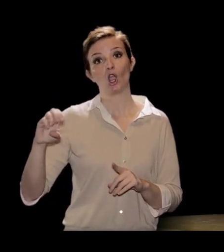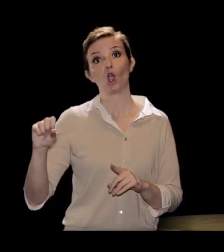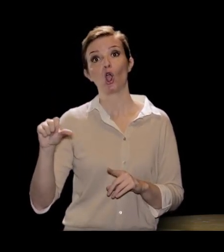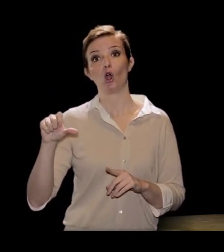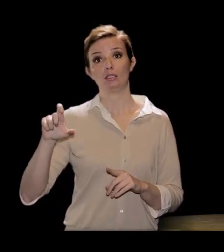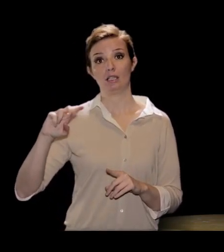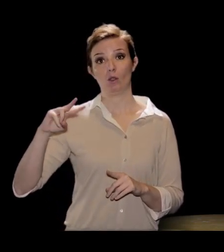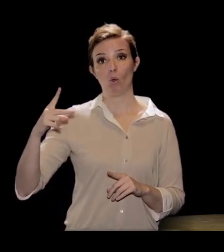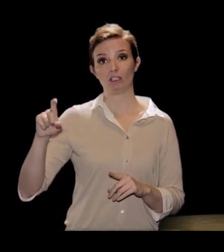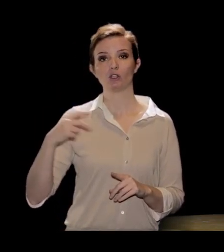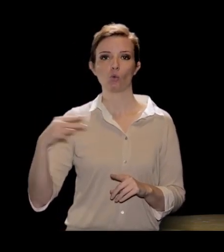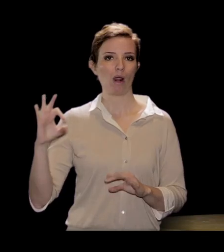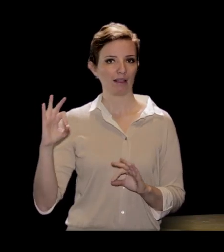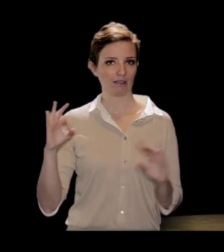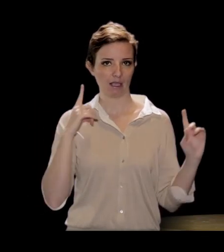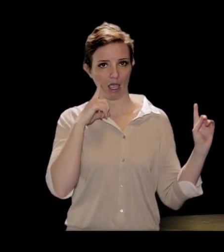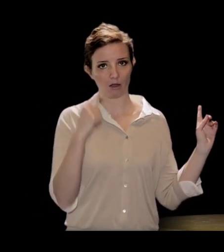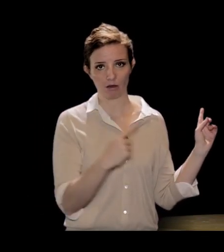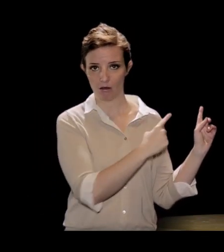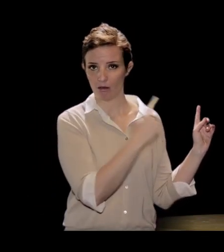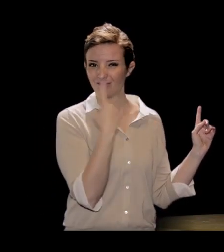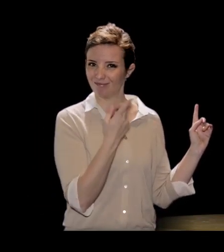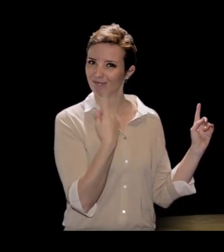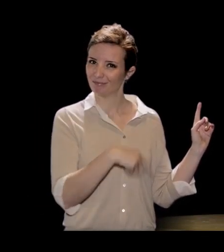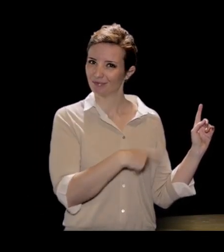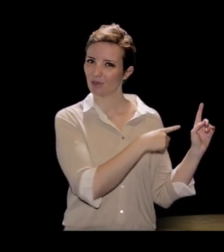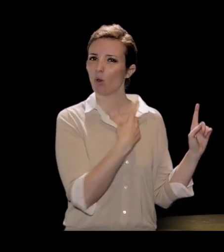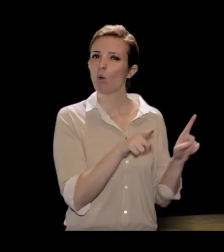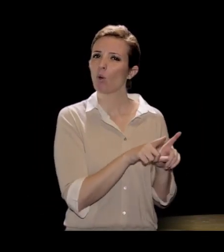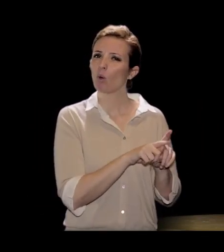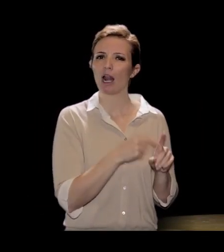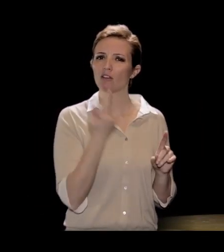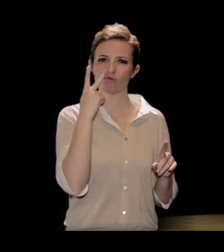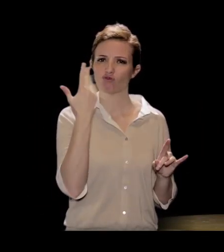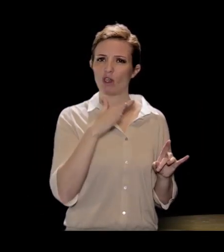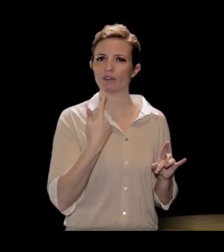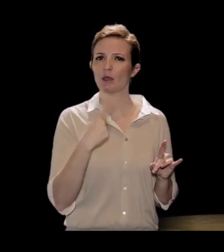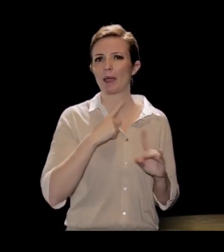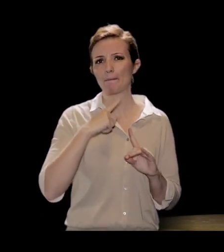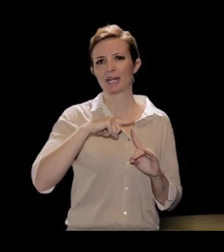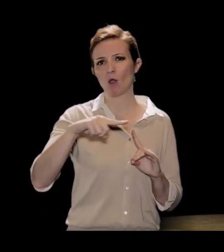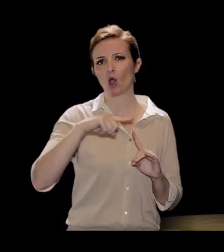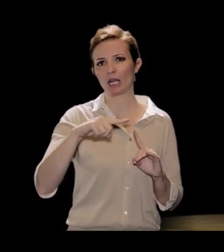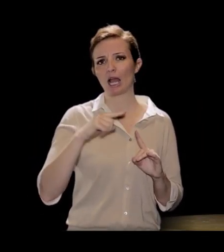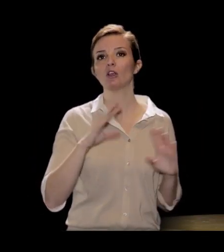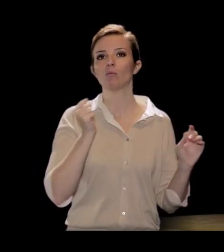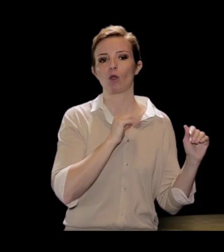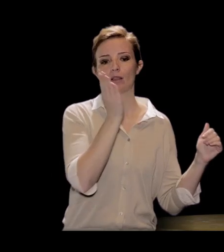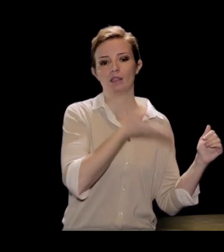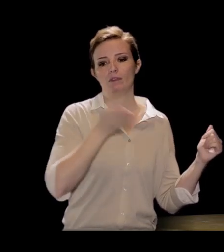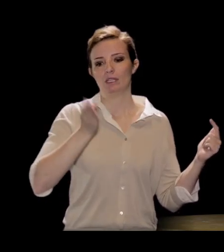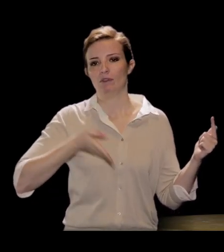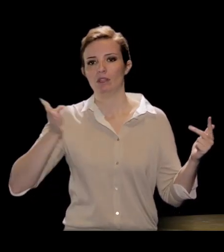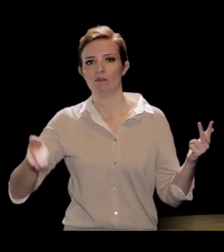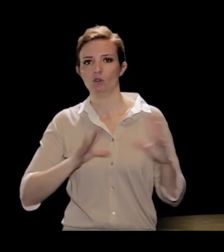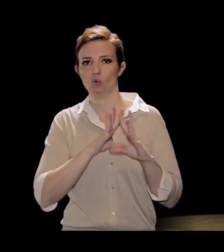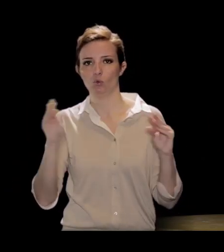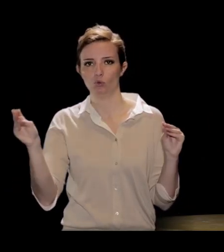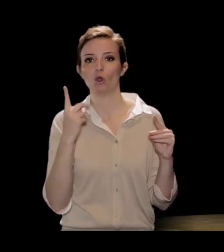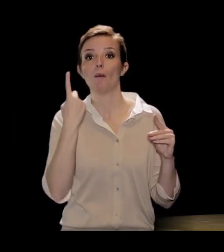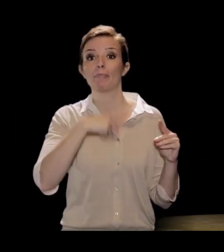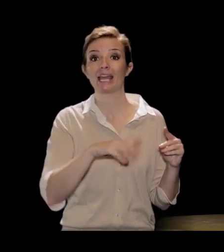quadro x uguale a 0. In questo caso, come abbiamo già visto per quelle di primo grado, è possibile andare a dividere tutti i membri per cosen quadro